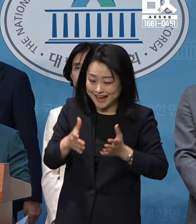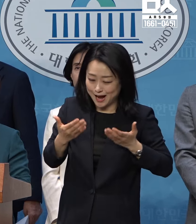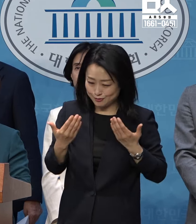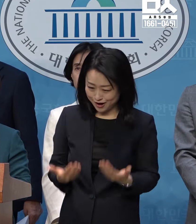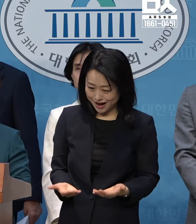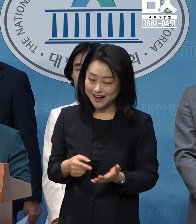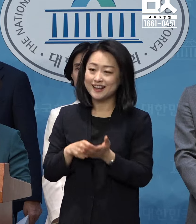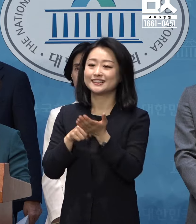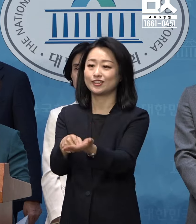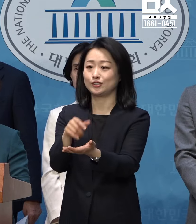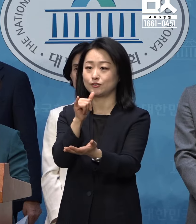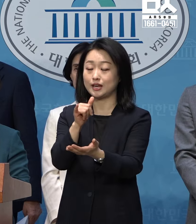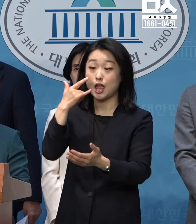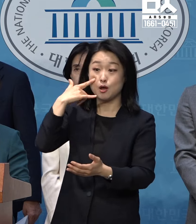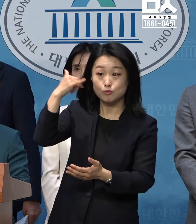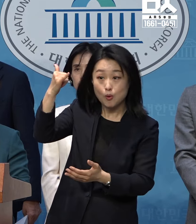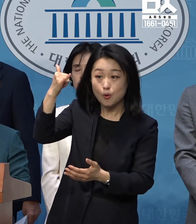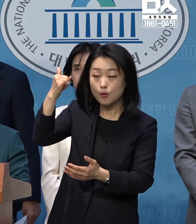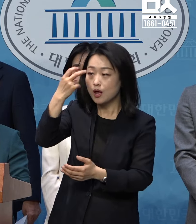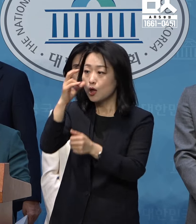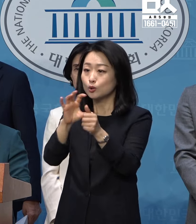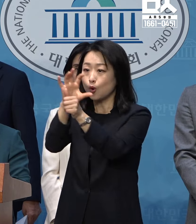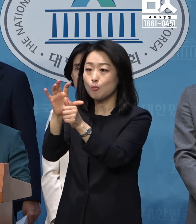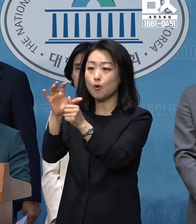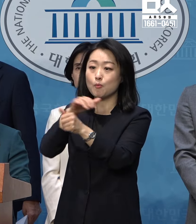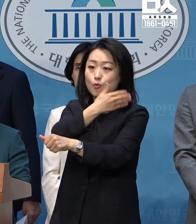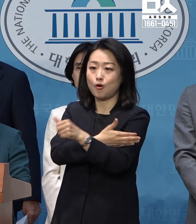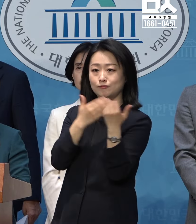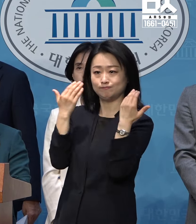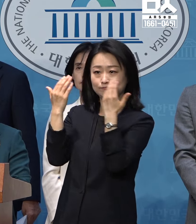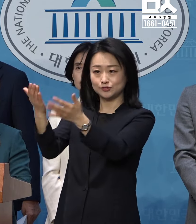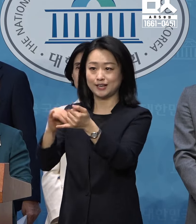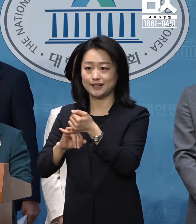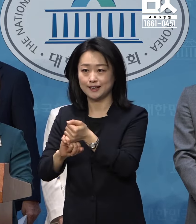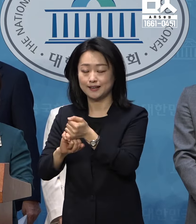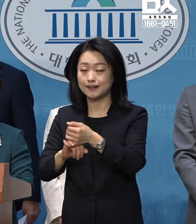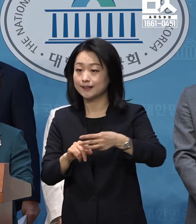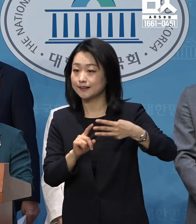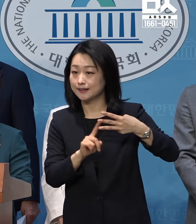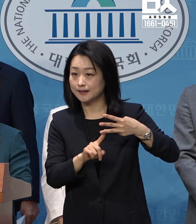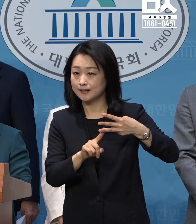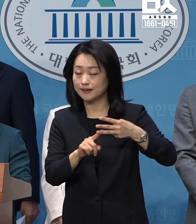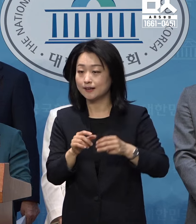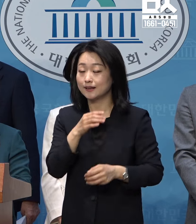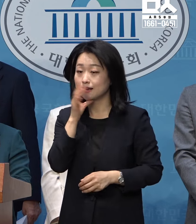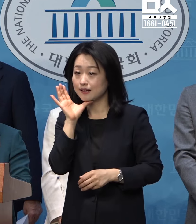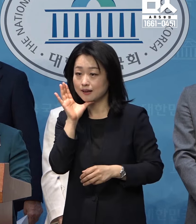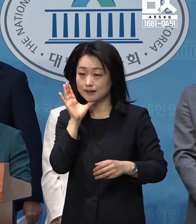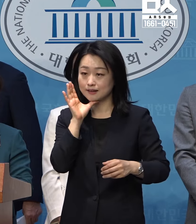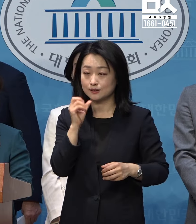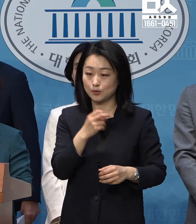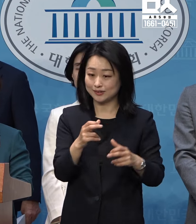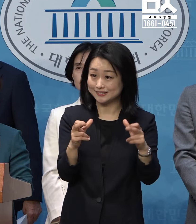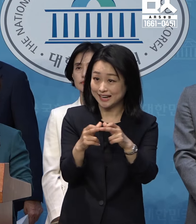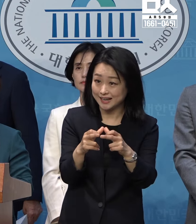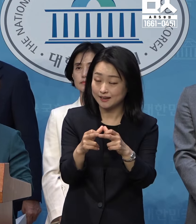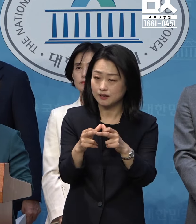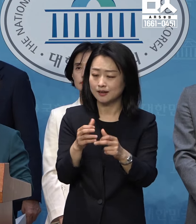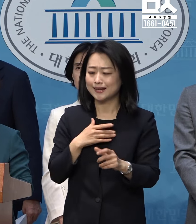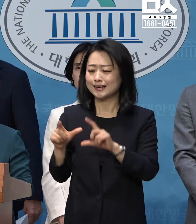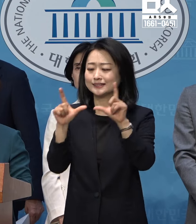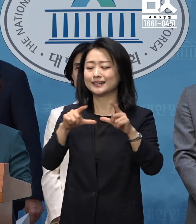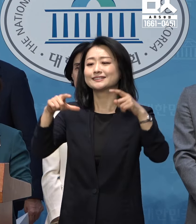수 있도록 부모의 돌봄권을 보장하겠습니다. 셋째, 어르신과 장애인들이 자신이